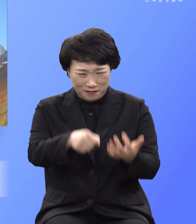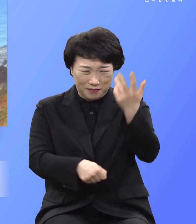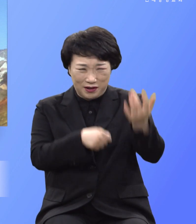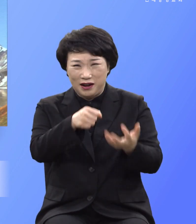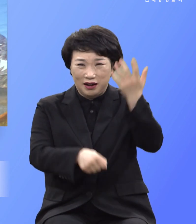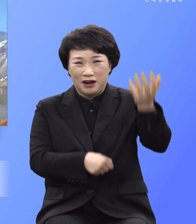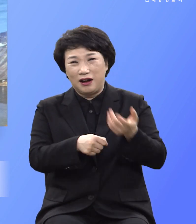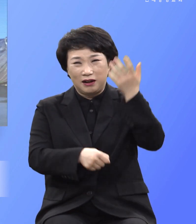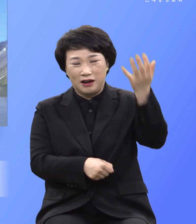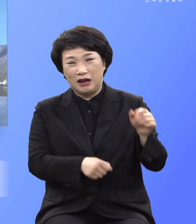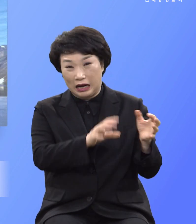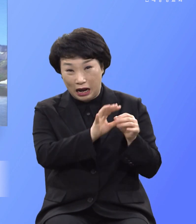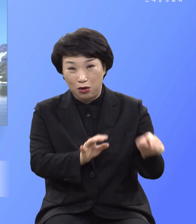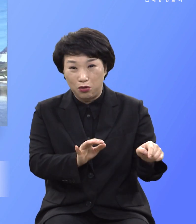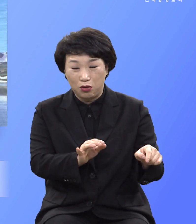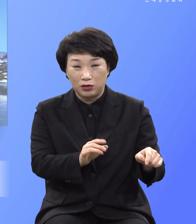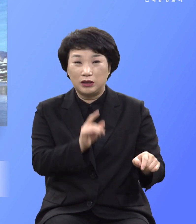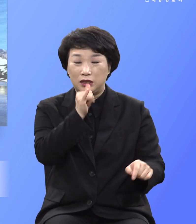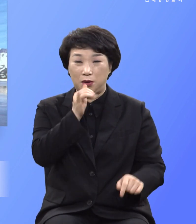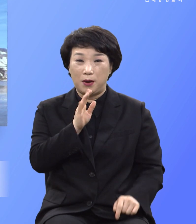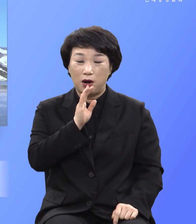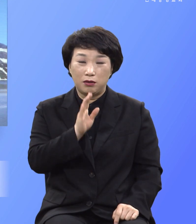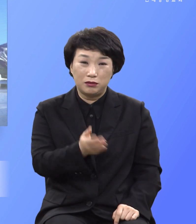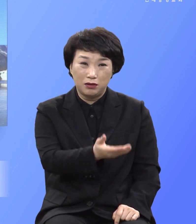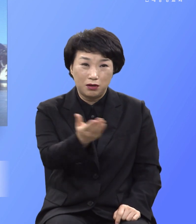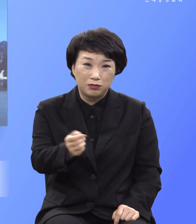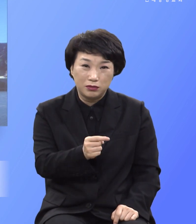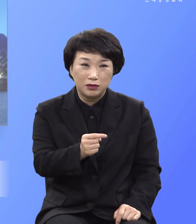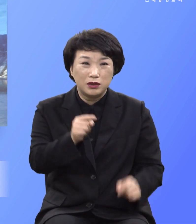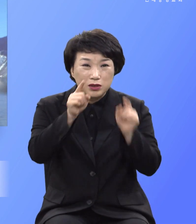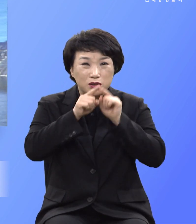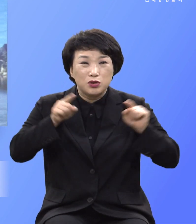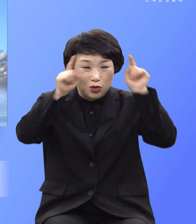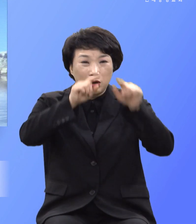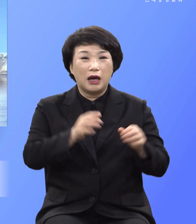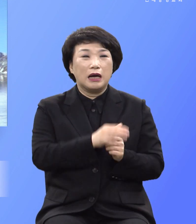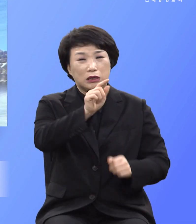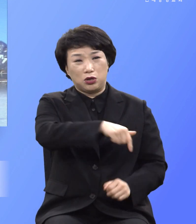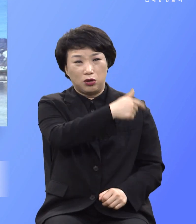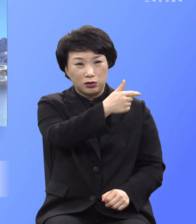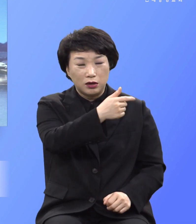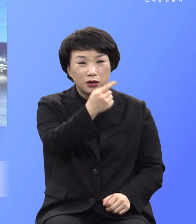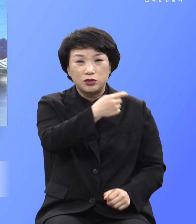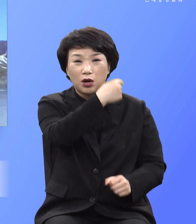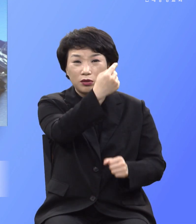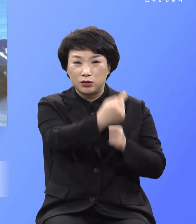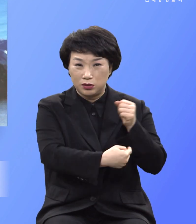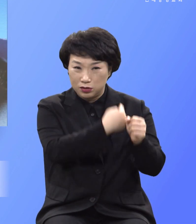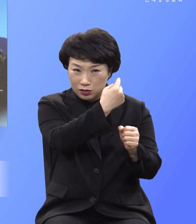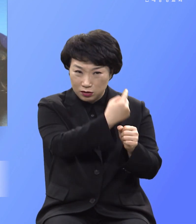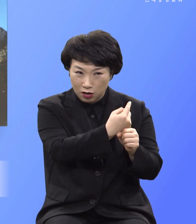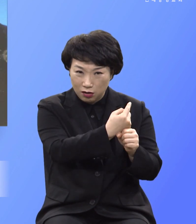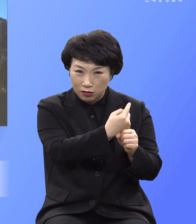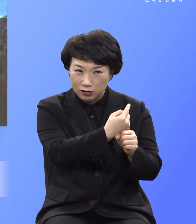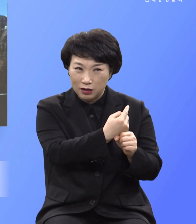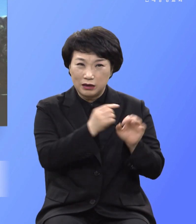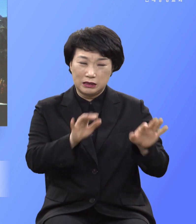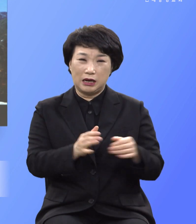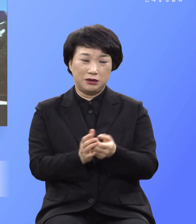어려우면 지옥의 천년이 여러분 보세요 참 이 세상의